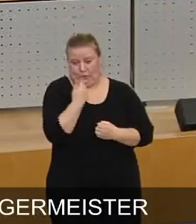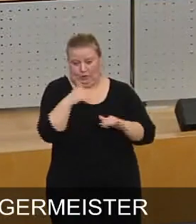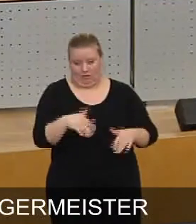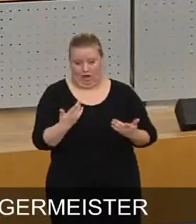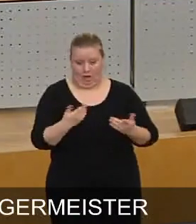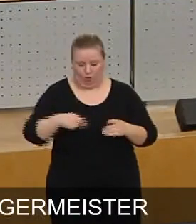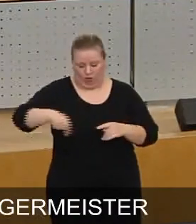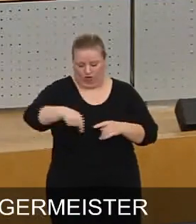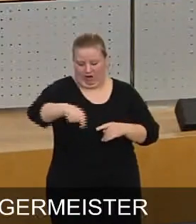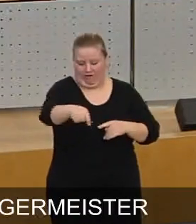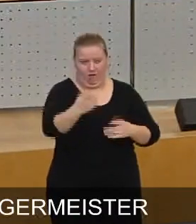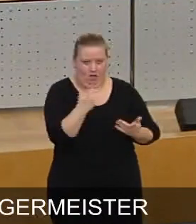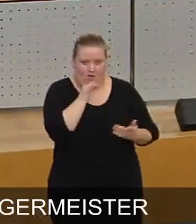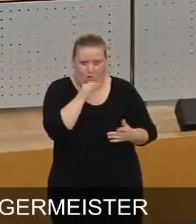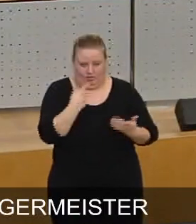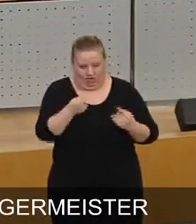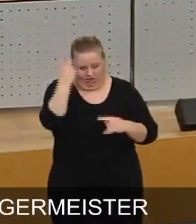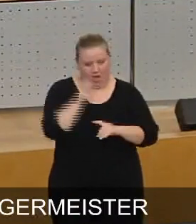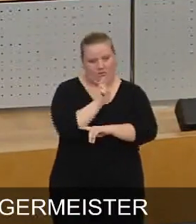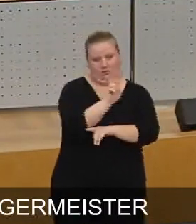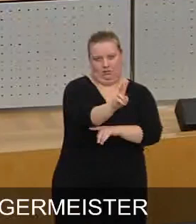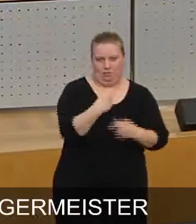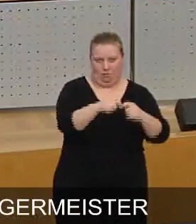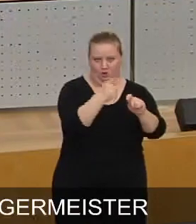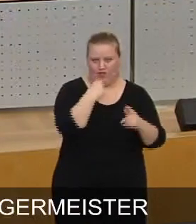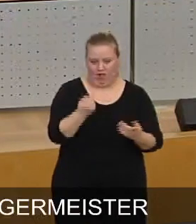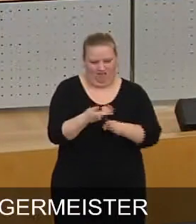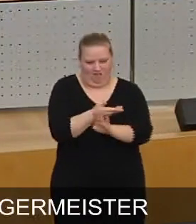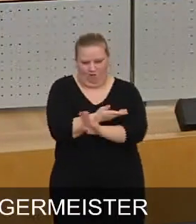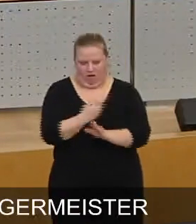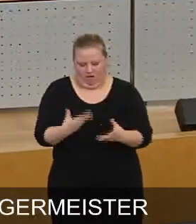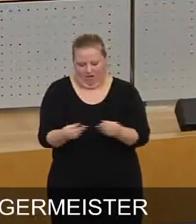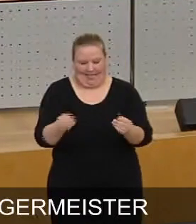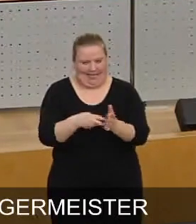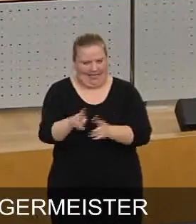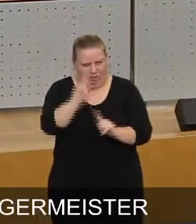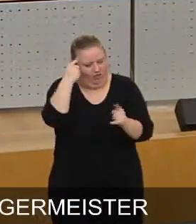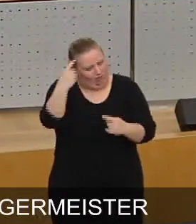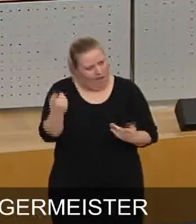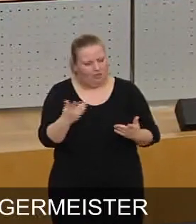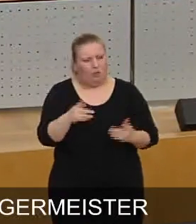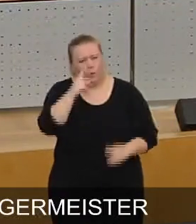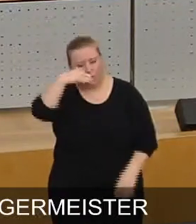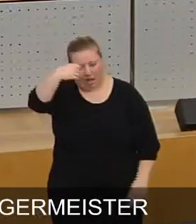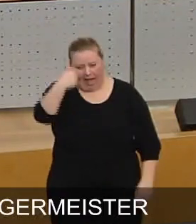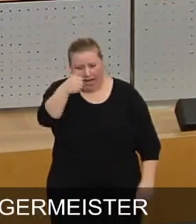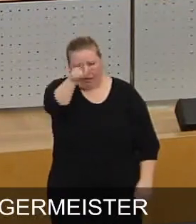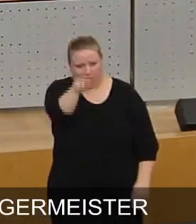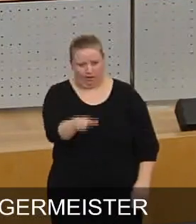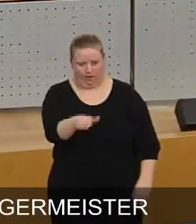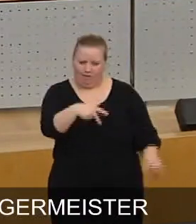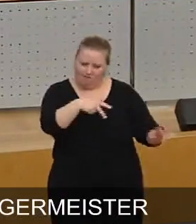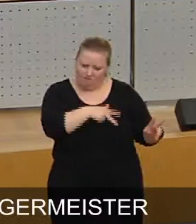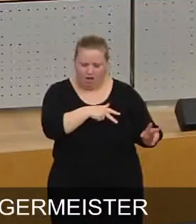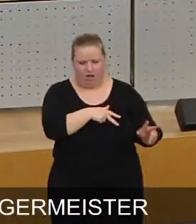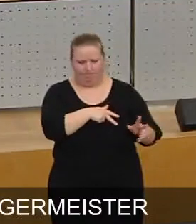Aufstellfläche einstraffieren könnt vor dem Hintergrund dieser Rechtsauffassung, die ihr nie wieder wegbekommt. Es gibt einen einzigen, der, wie gesagt, dem wir auch